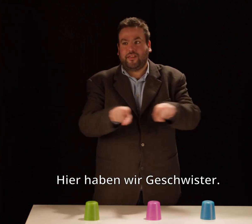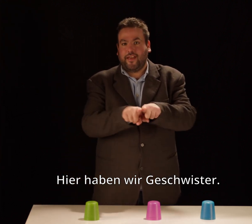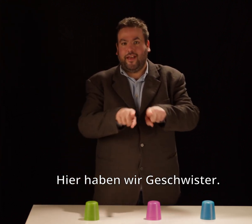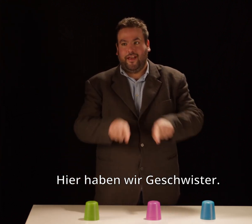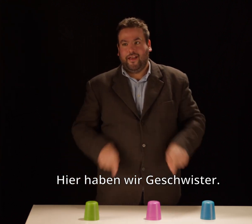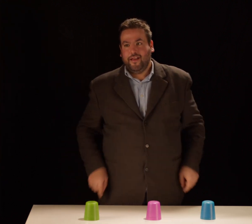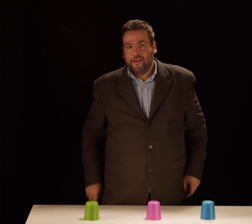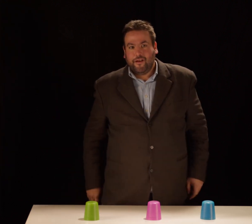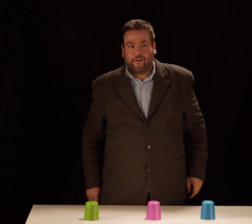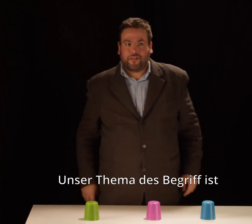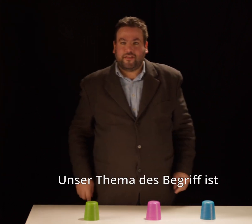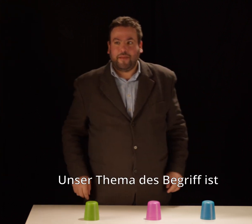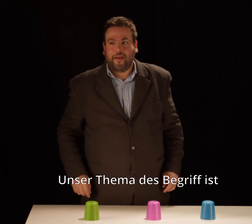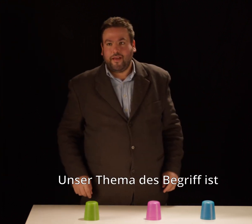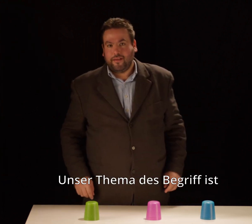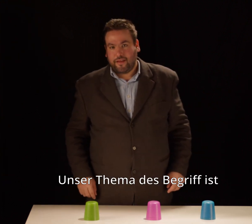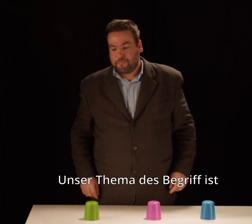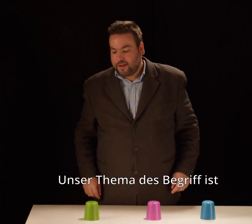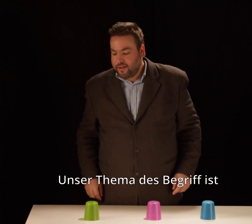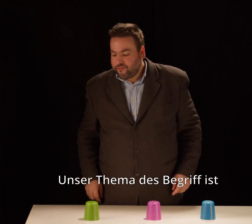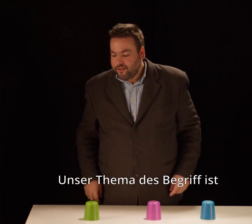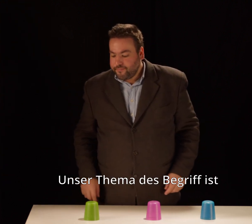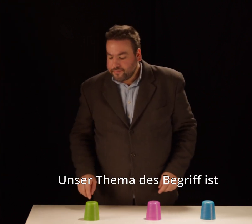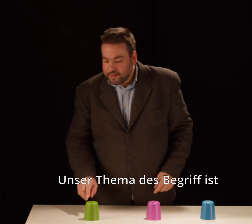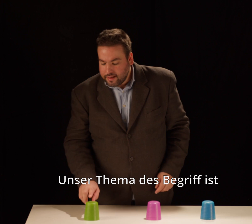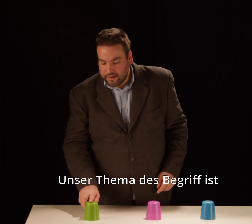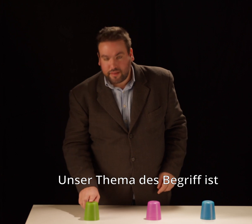Geschwister. Unser Thema des Begriffs ist